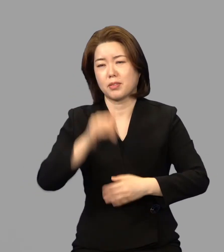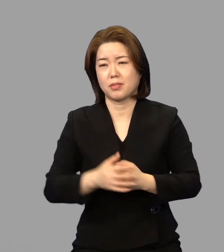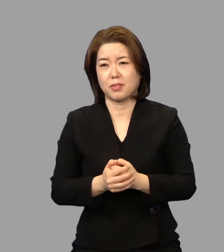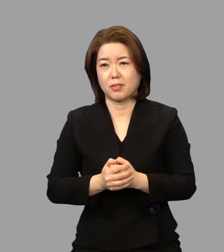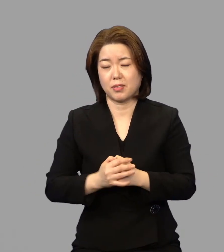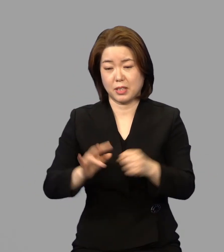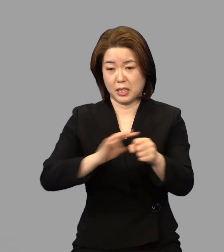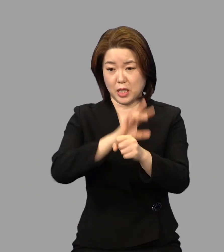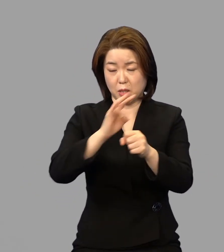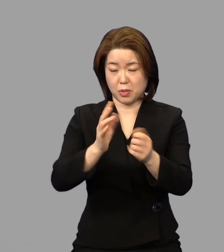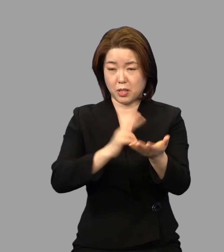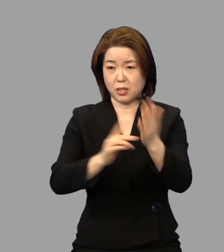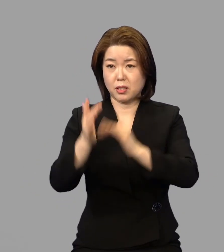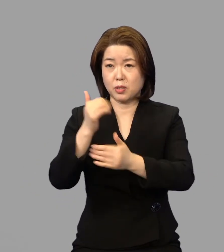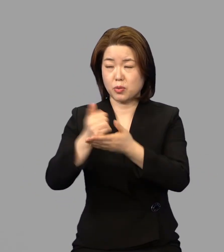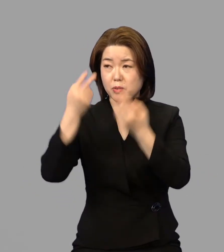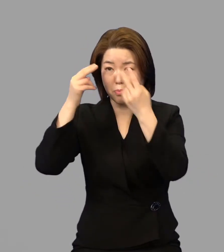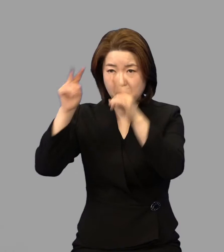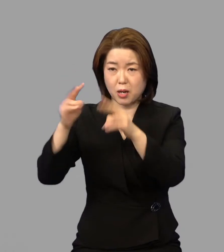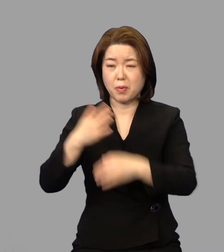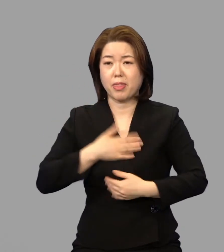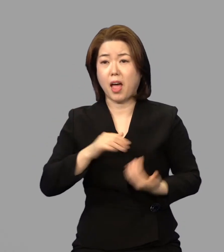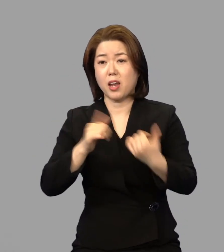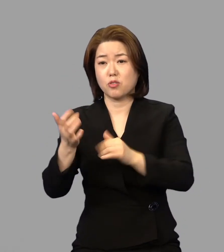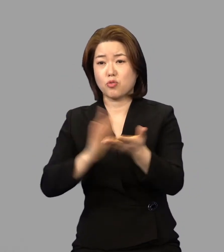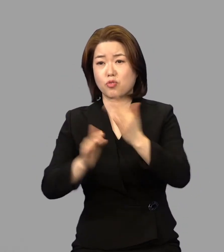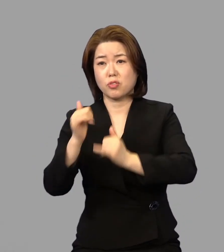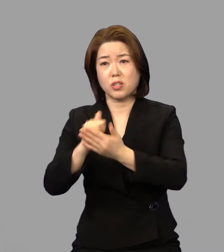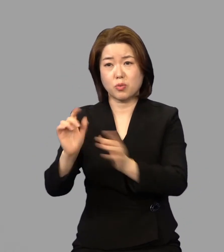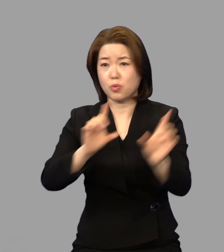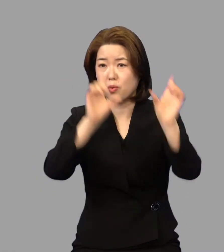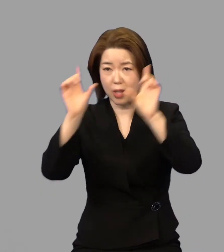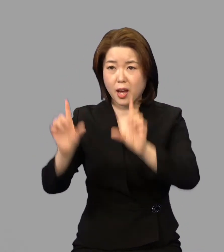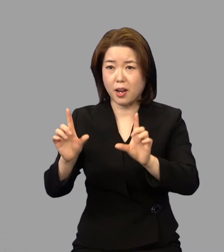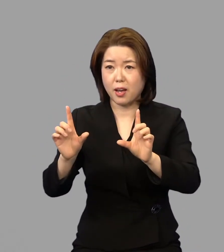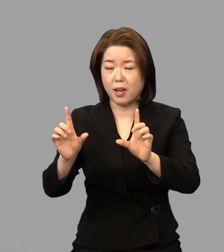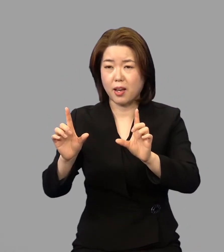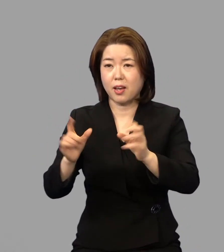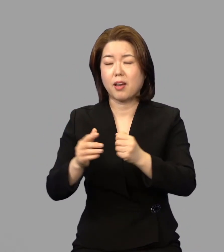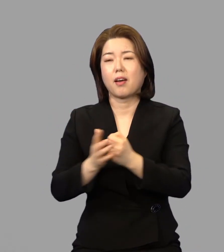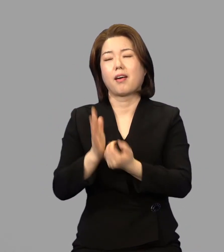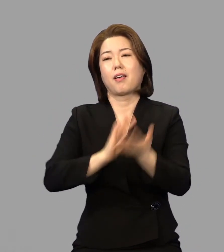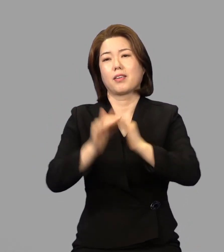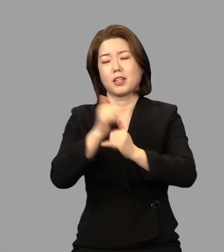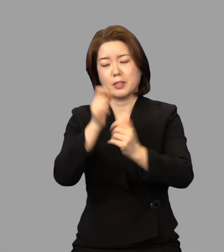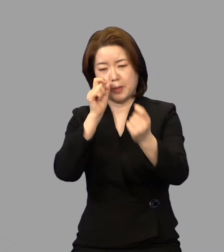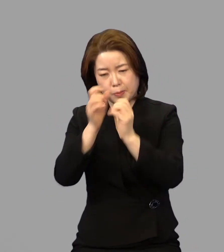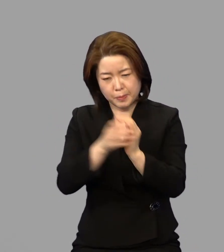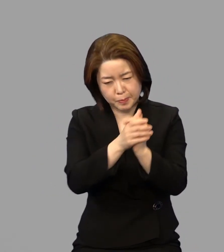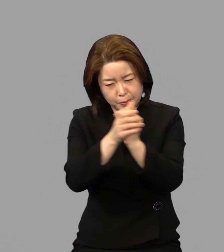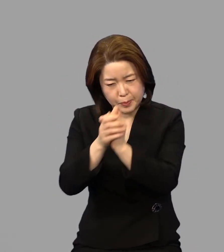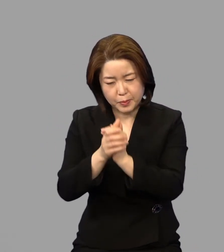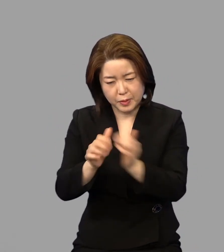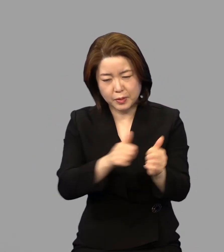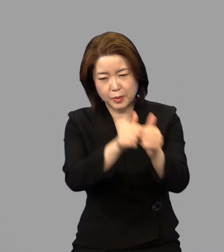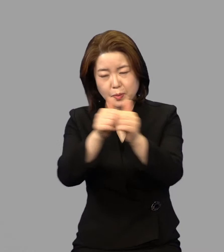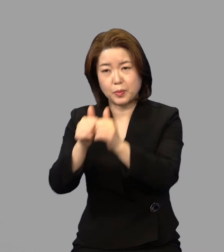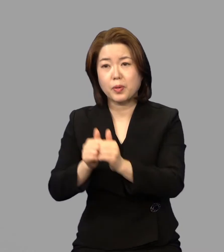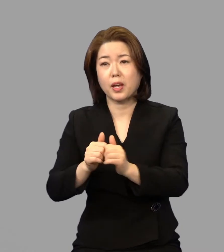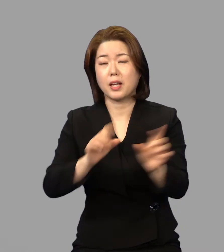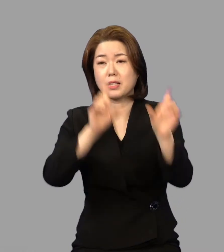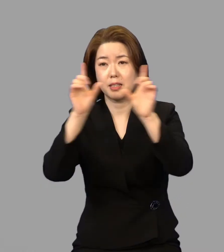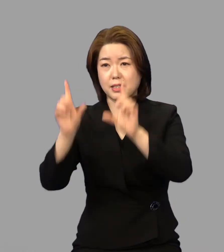24시간 예수님을 바라보자. 나는 죽고 예수로 산다. 예수님과 친밀히 동행하는 삶을 살자.